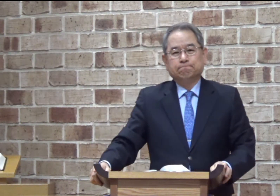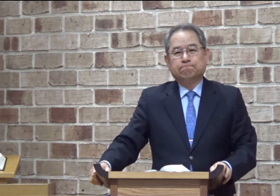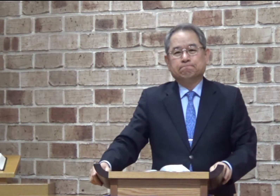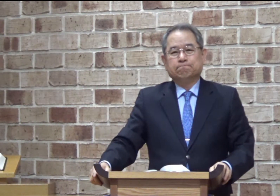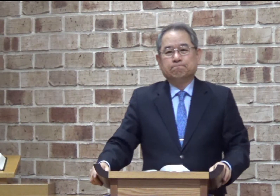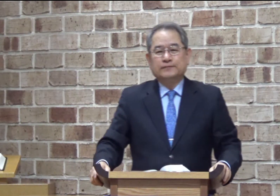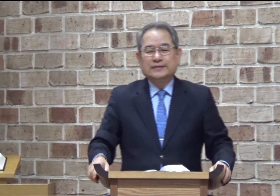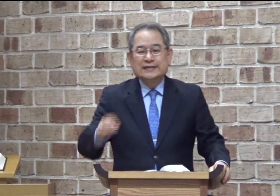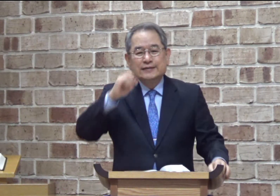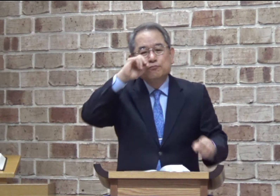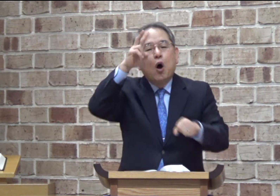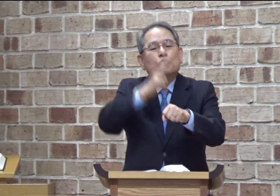디딤돌로 될 수 있는 것입니다.